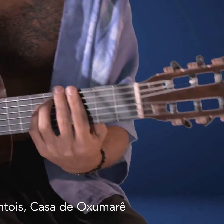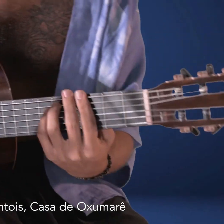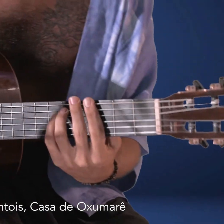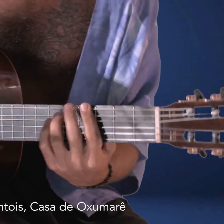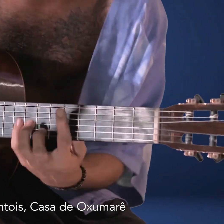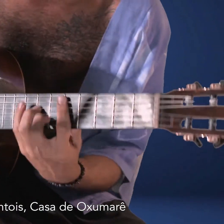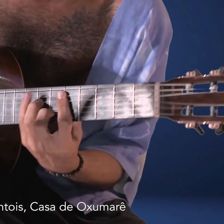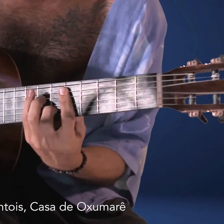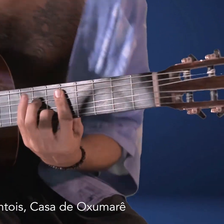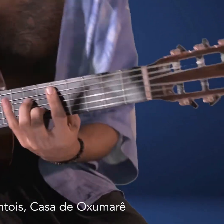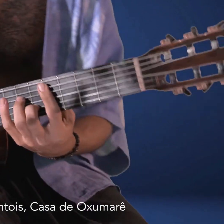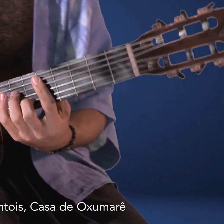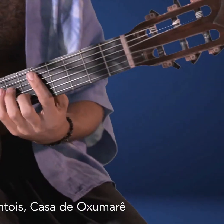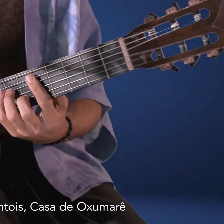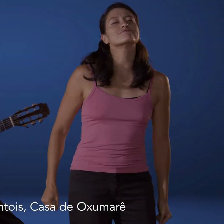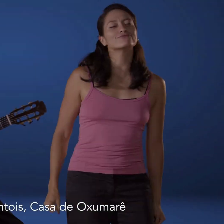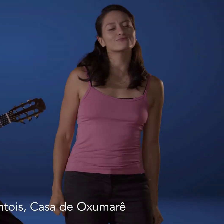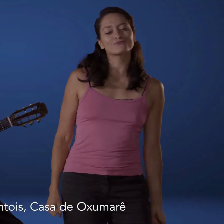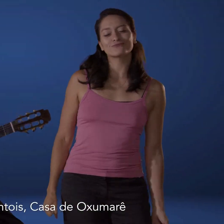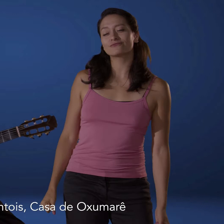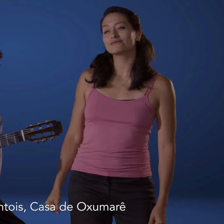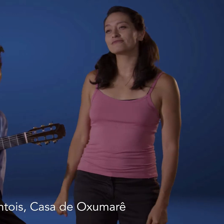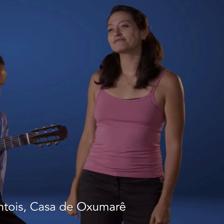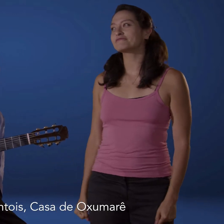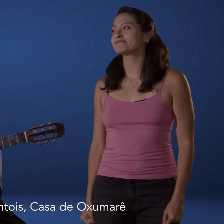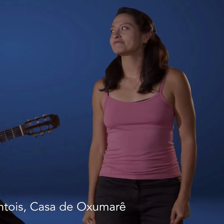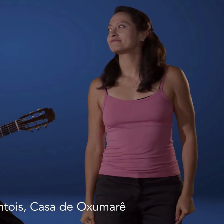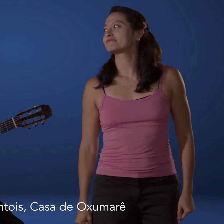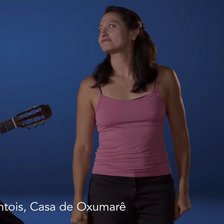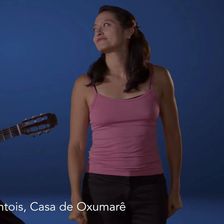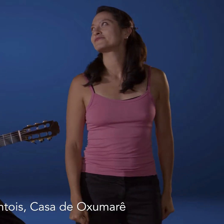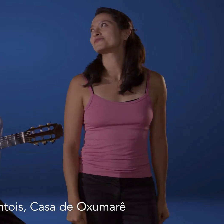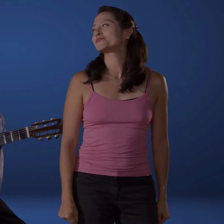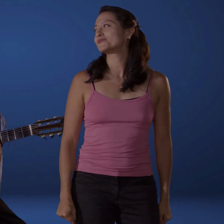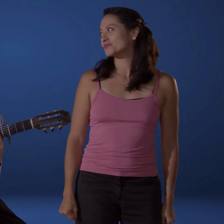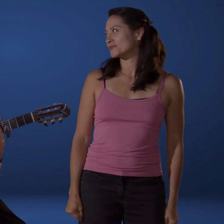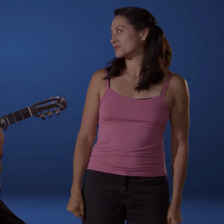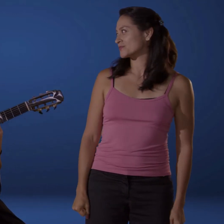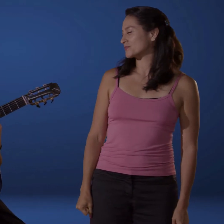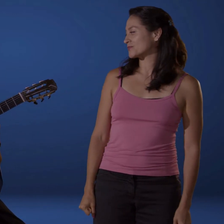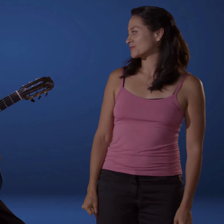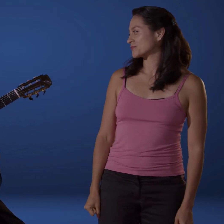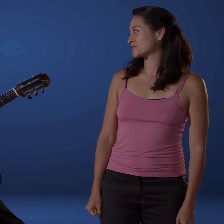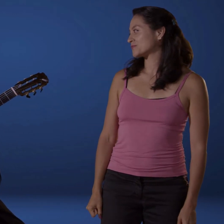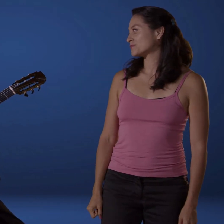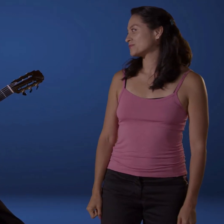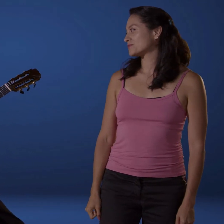Gantua, casa de Oxumaré.